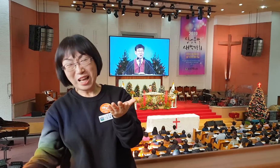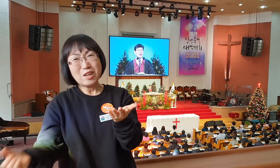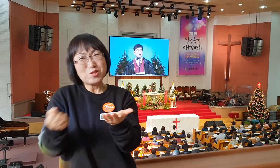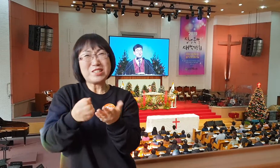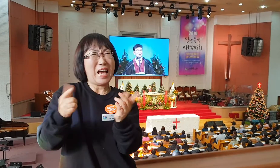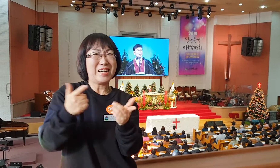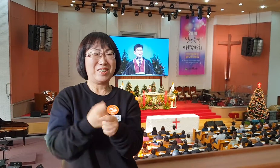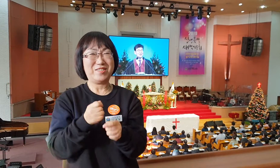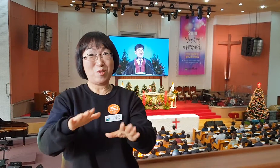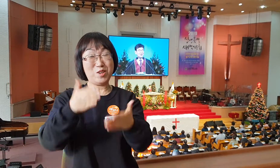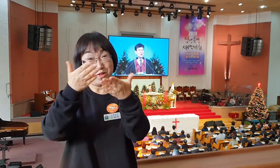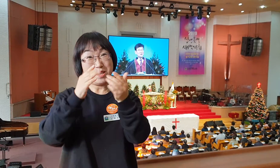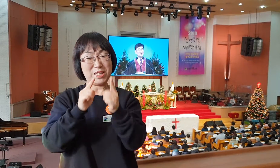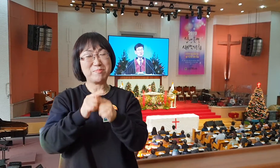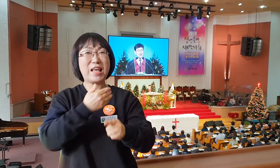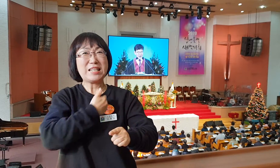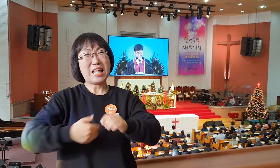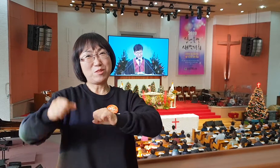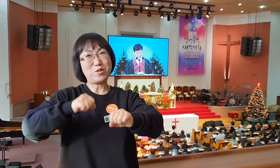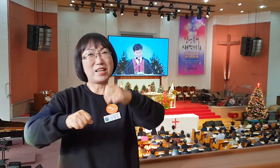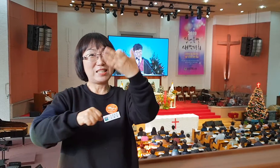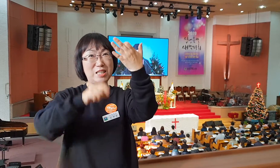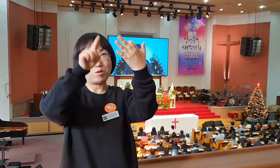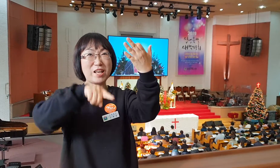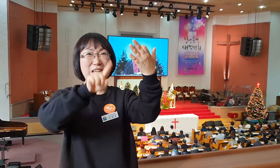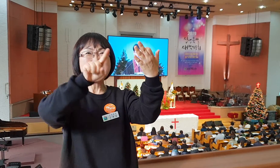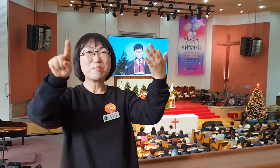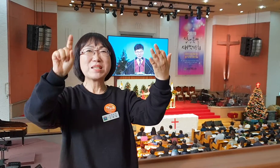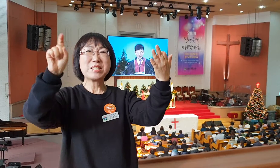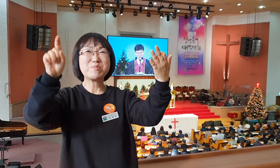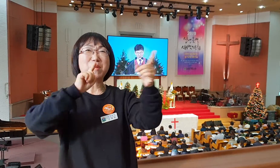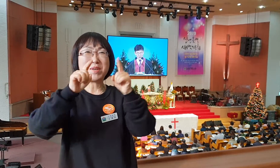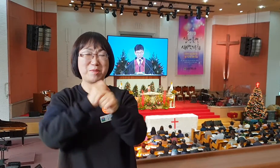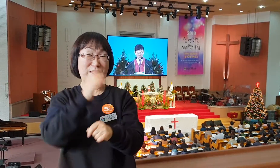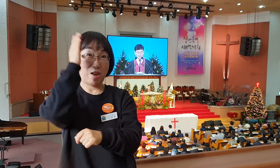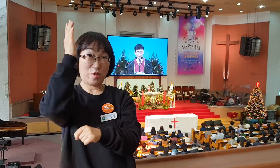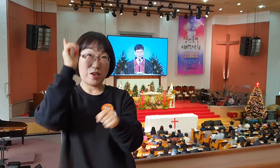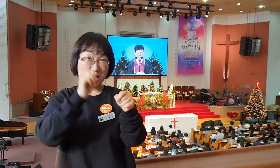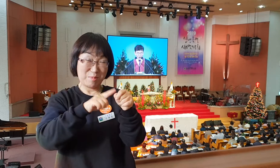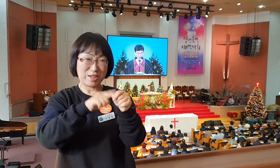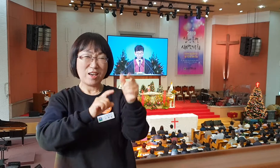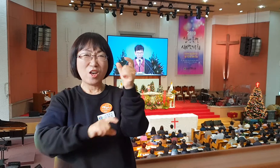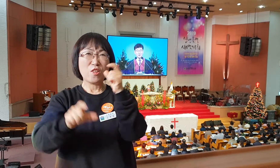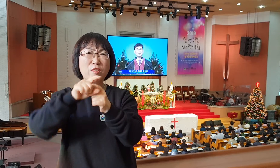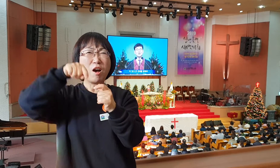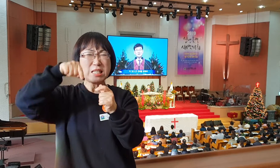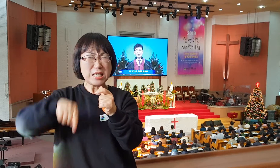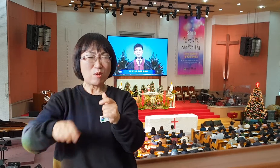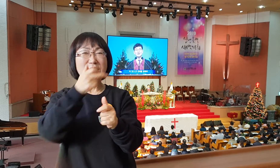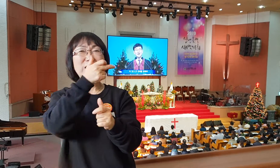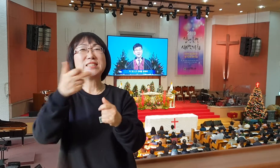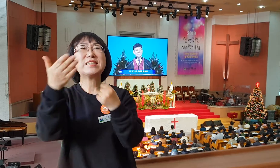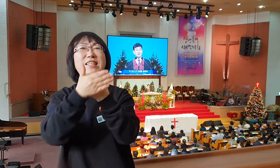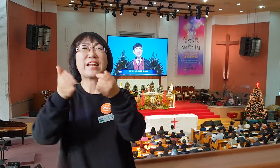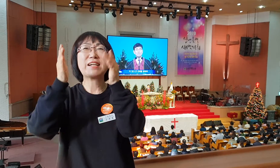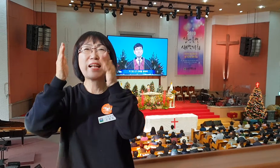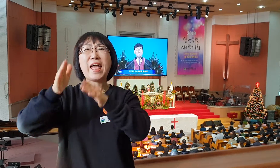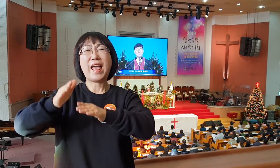오늘 우리에게 주시는 말씀은 4등전 19장 1절부터 10절 말씀이고요. 설교의 제목은 더 깊고 큰 은혜를